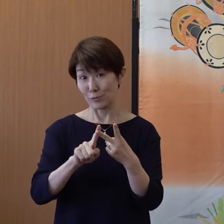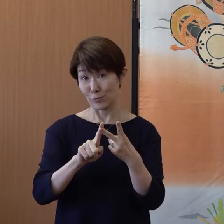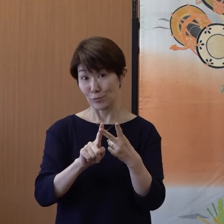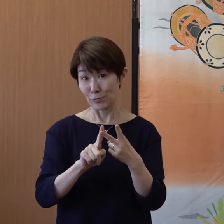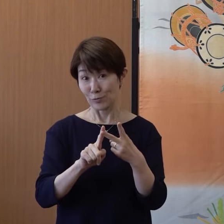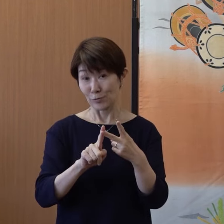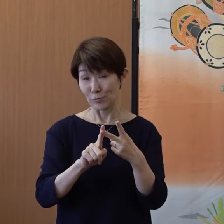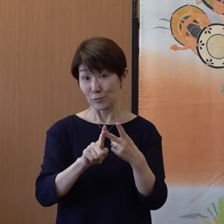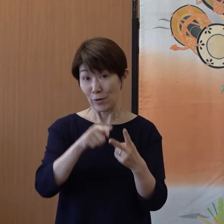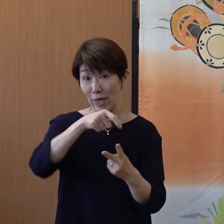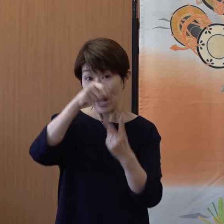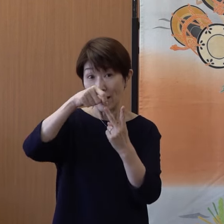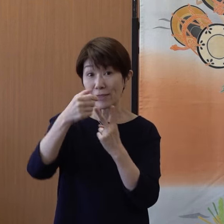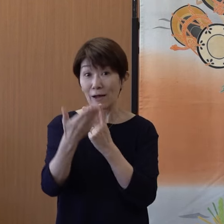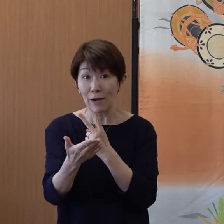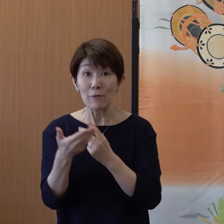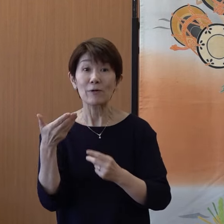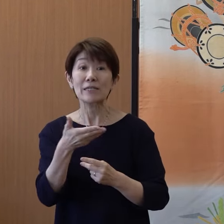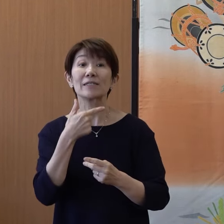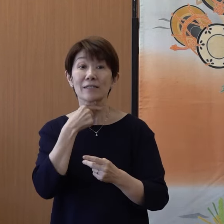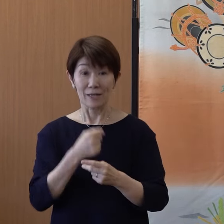てお伺いできたらと思います。 はい、